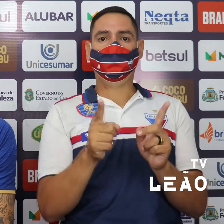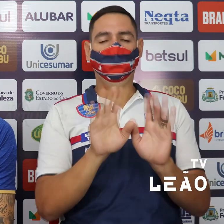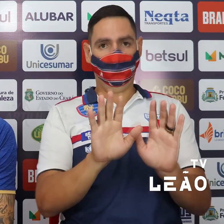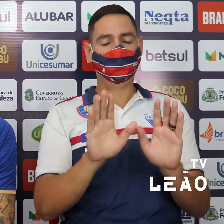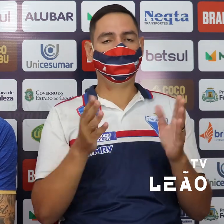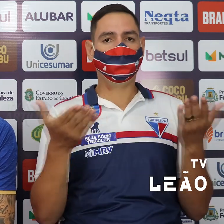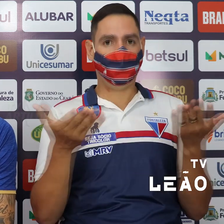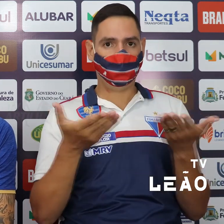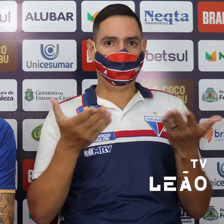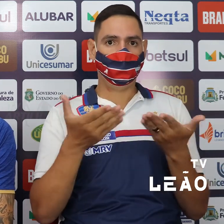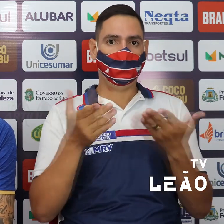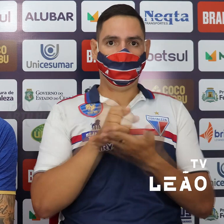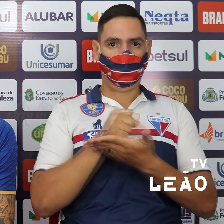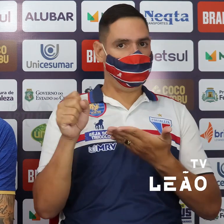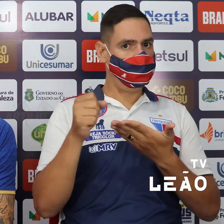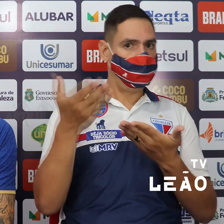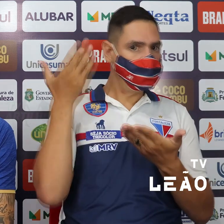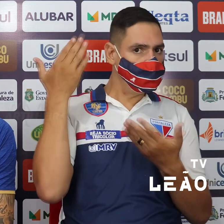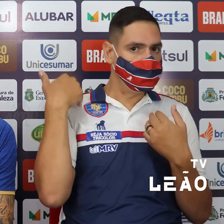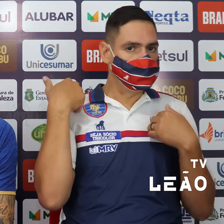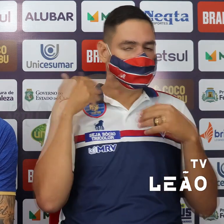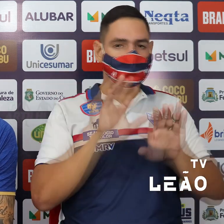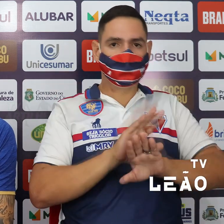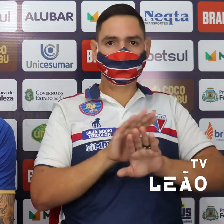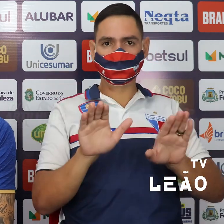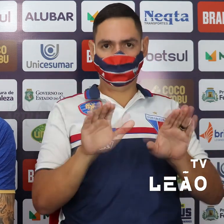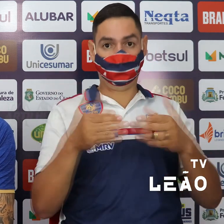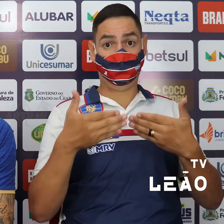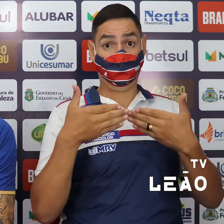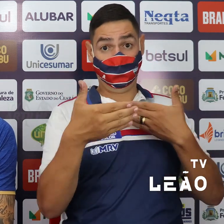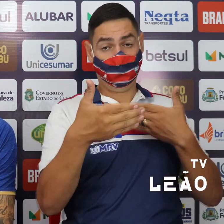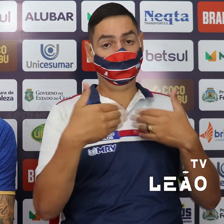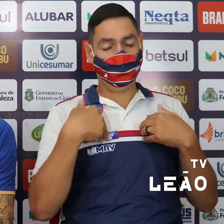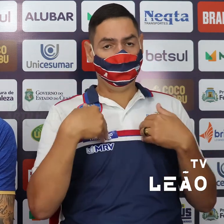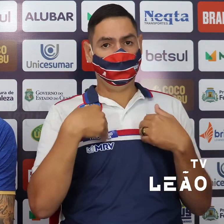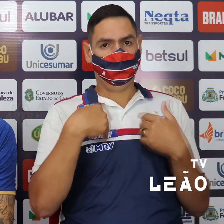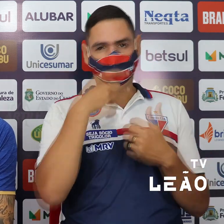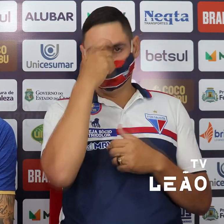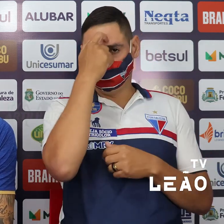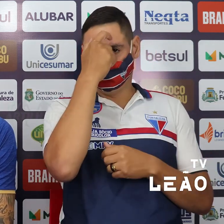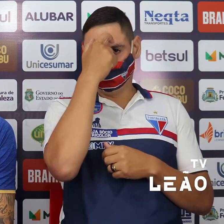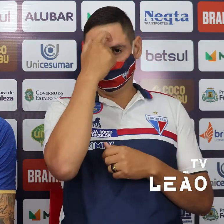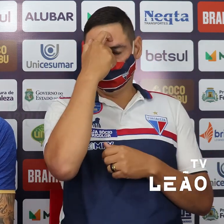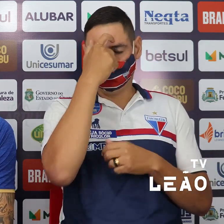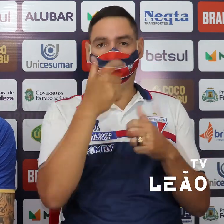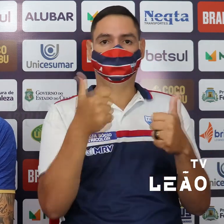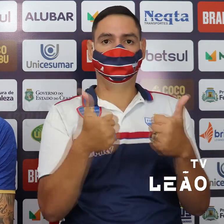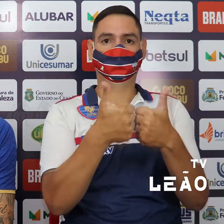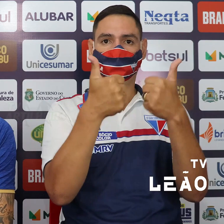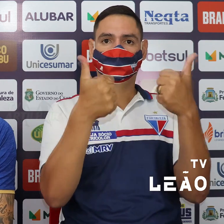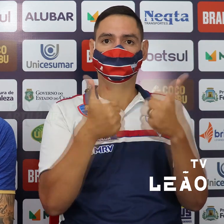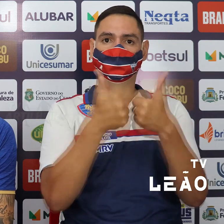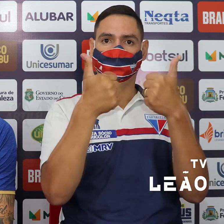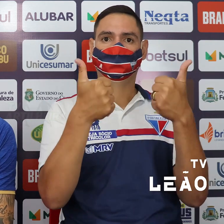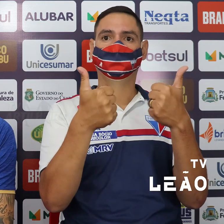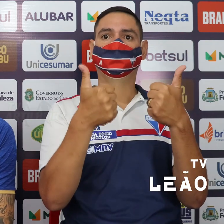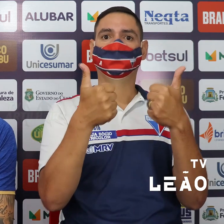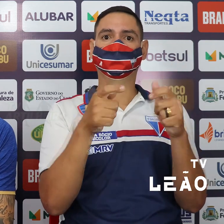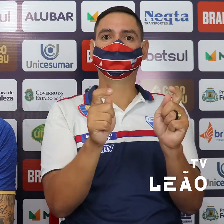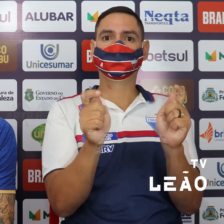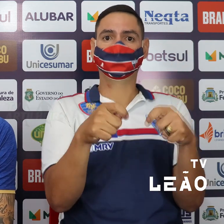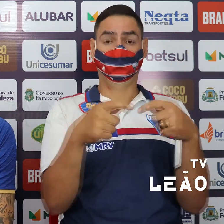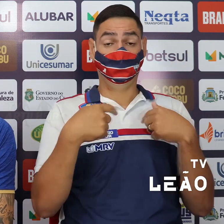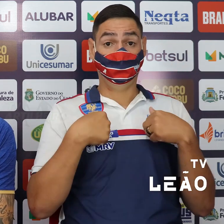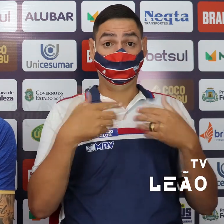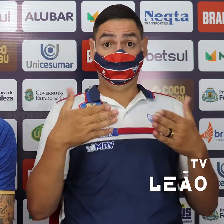agora é virar a chavinha, o que passou, passou. Agora é concentrar somente no clássico, para que a gente não possa ser